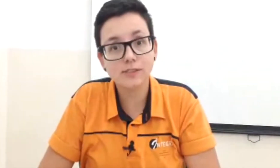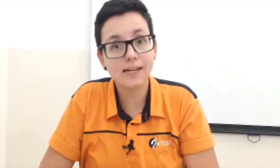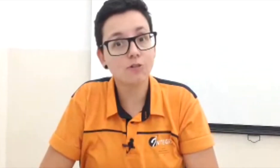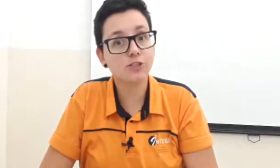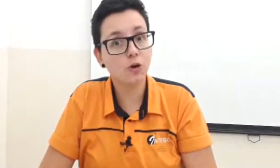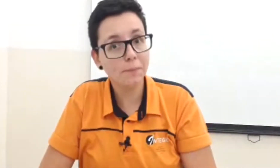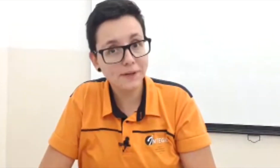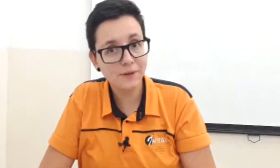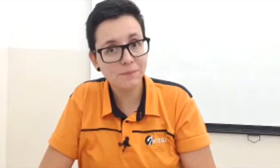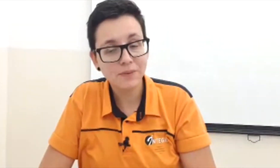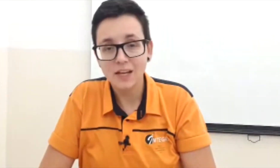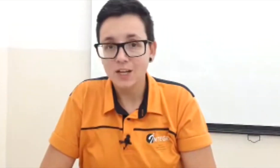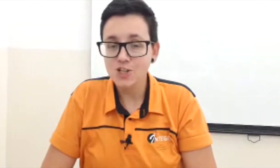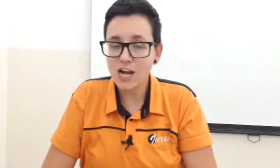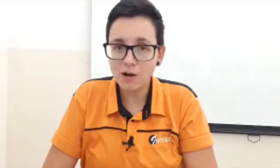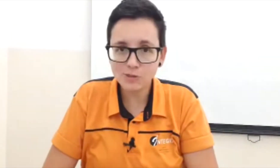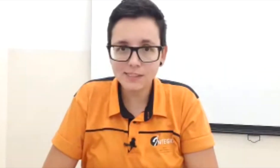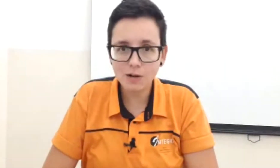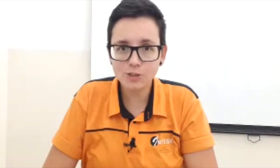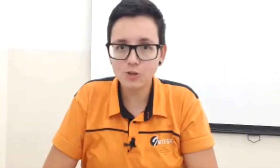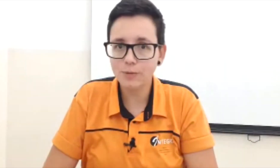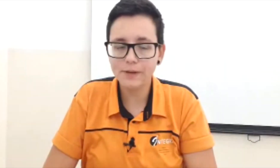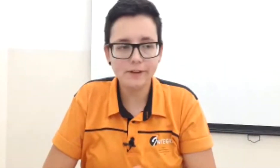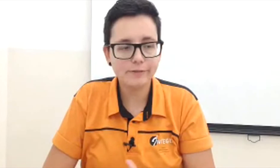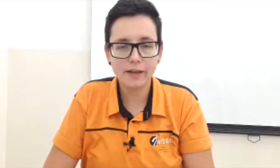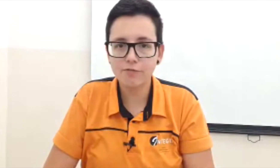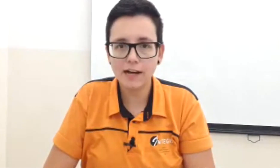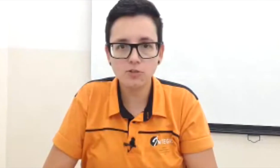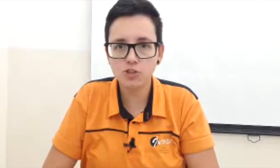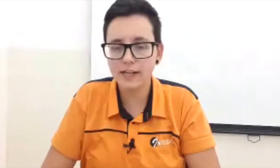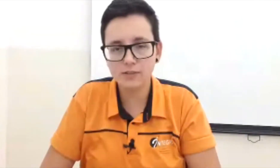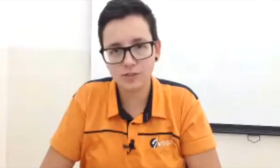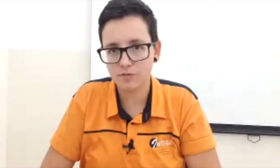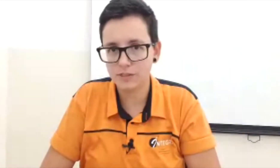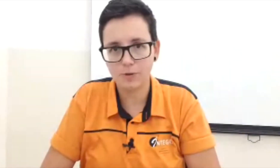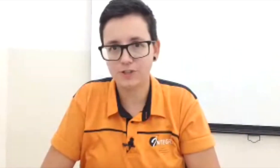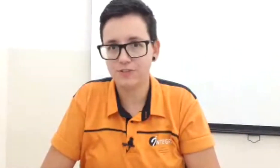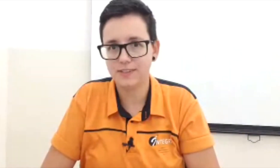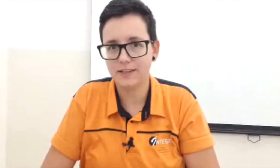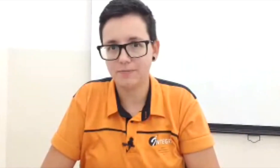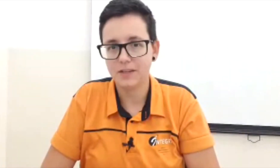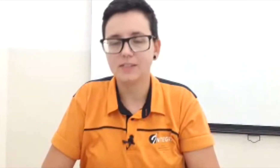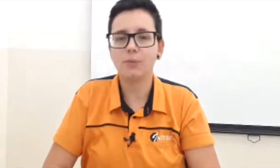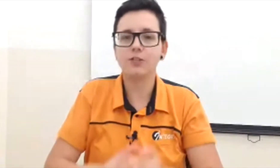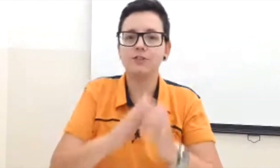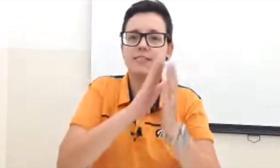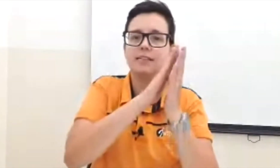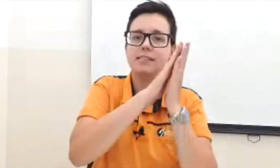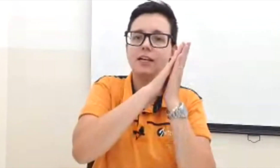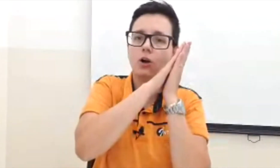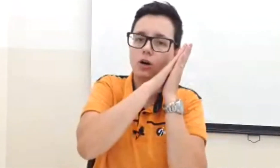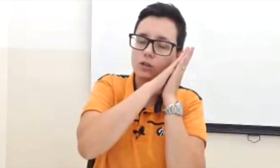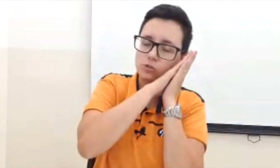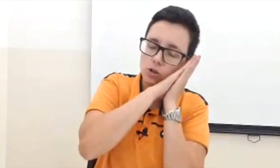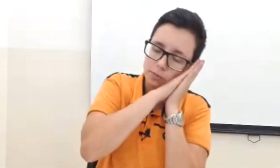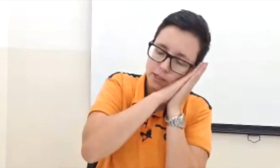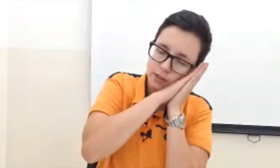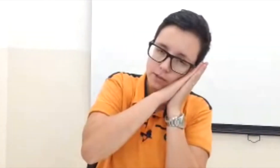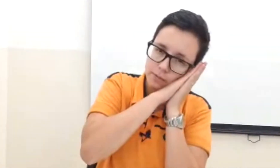sinal de dormir. Já o sinal de dormir tem vários jeitos que você pode fazer. Você pode fazer assim, ó, dormir.